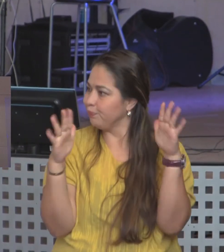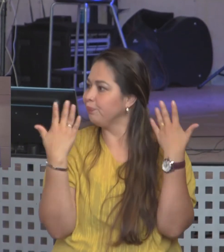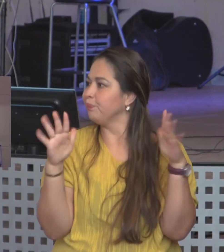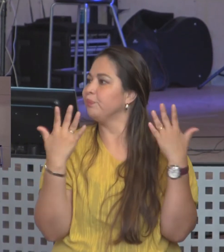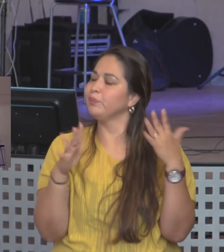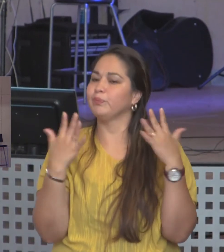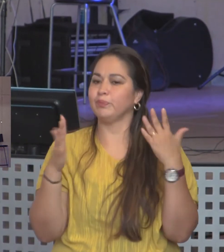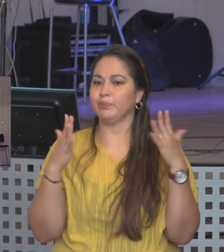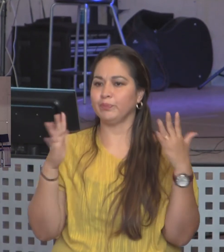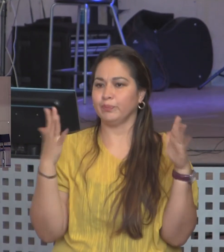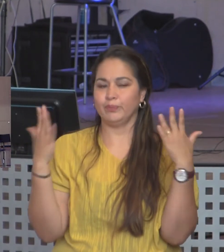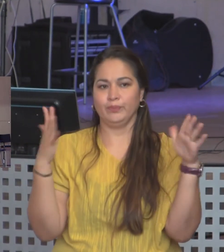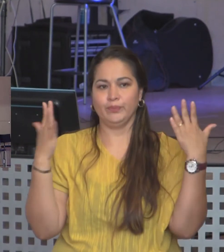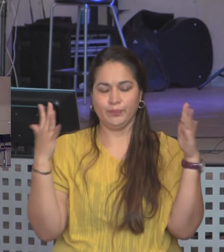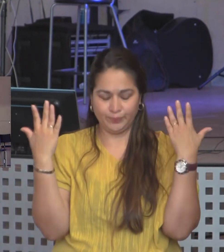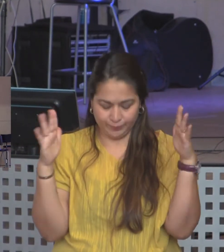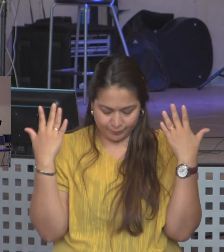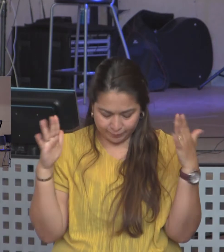Todo tiene oídos para oír.